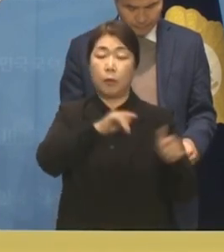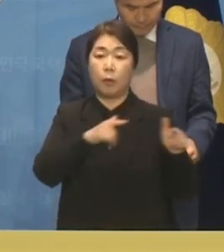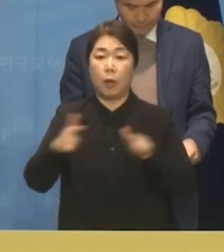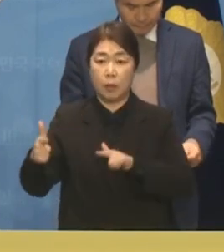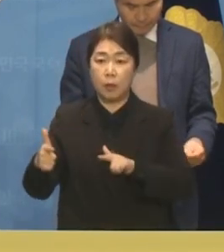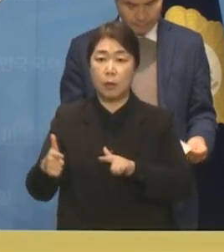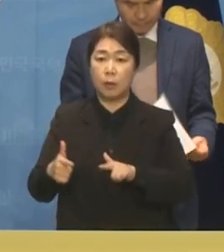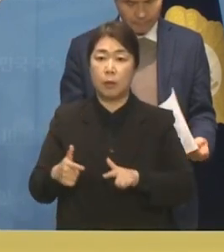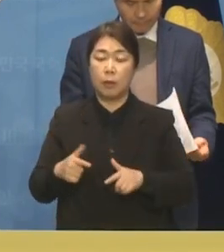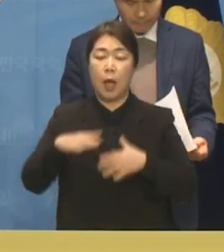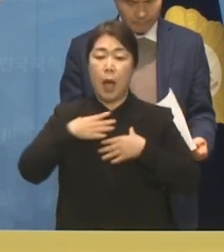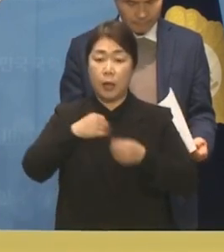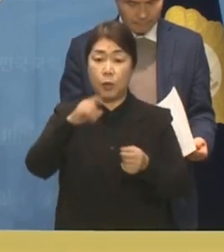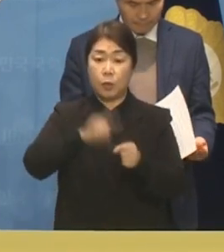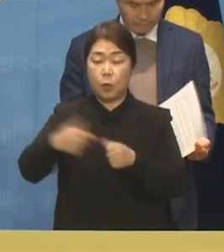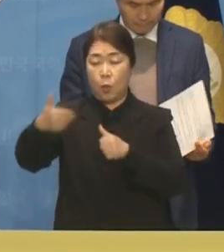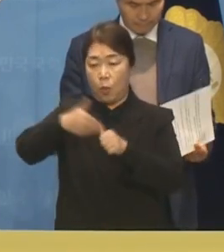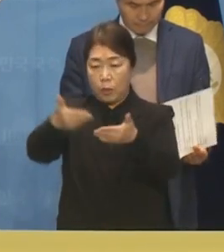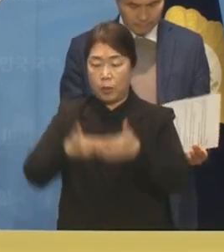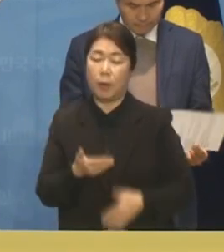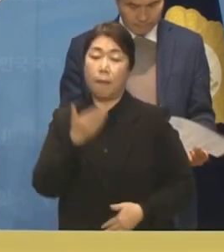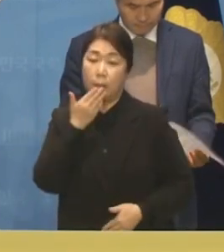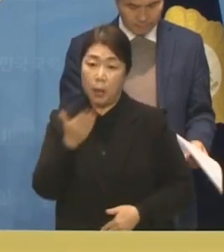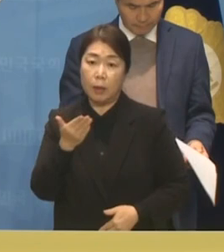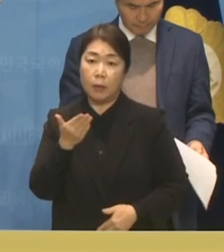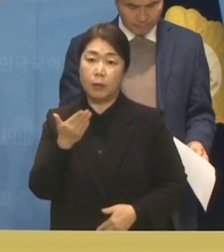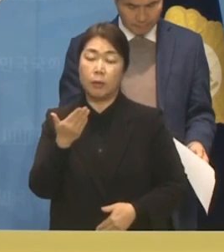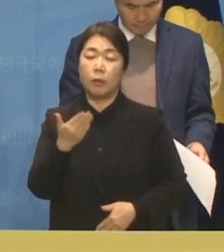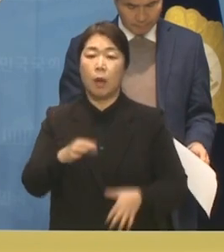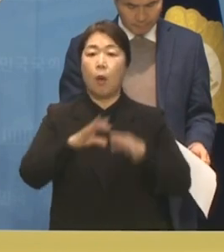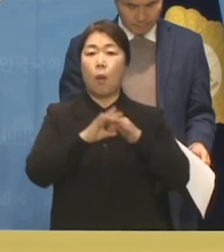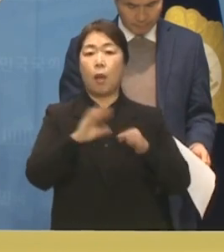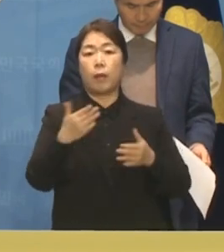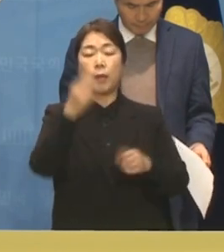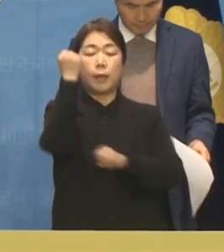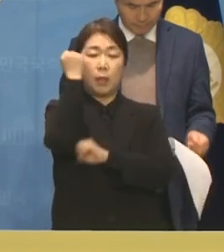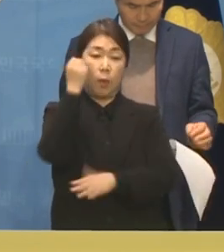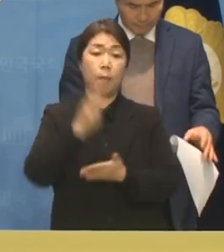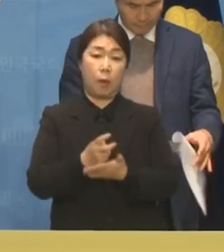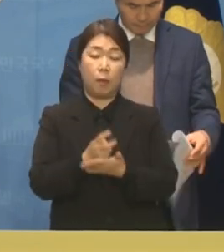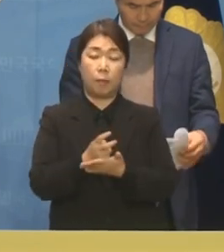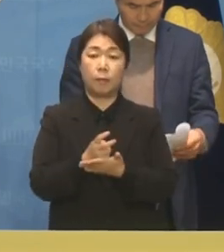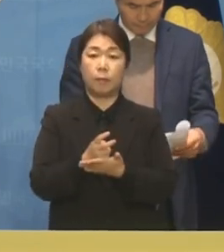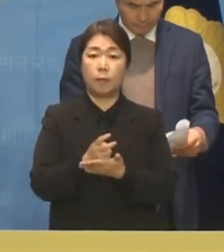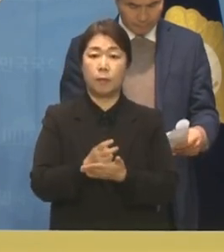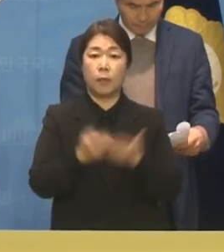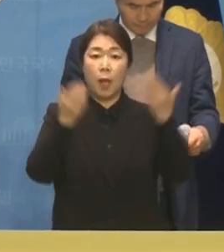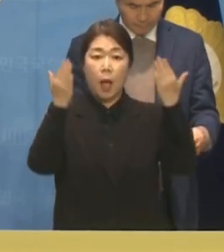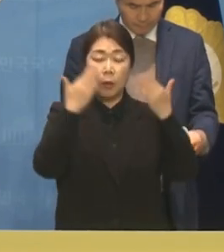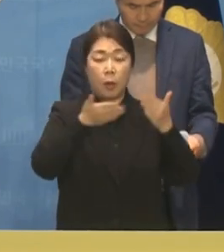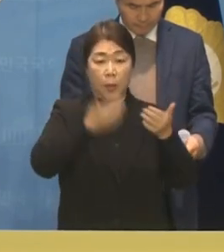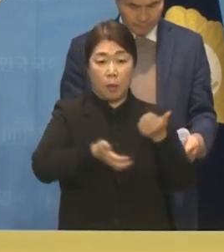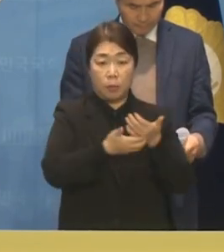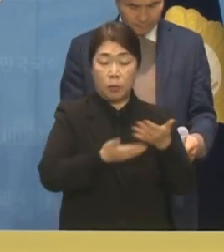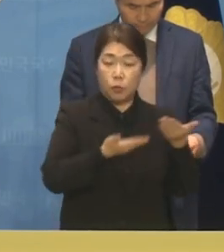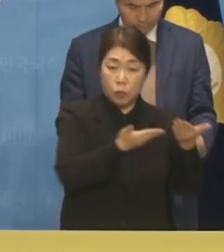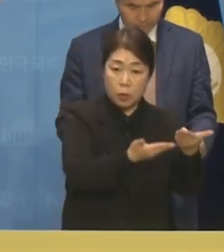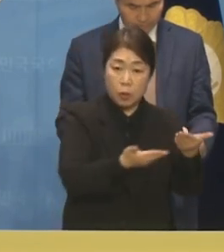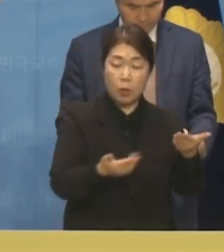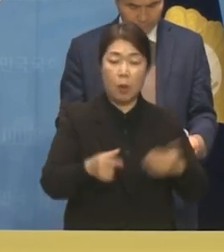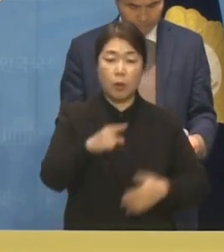먹거리를 안정적으로 공급받을 수 있는 그런 먹거리 기본법은 학교급식법,